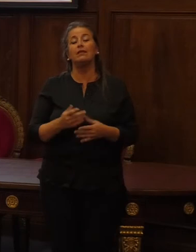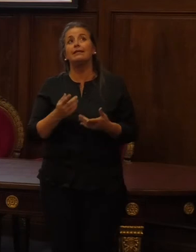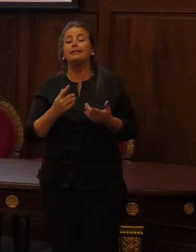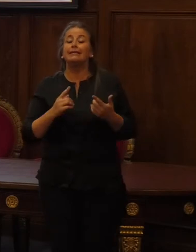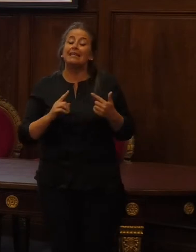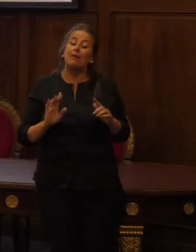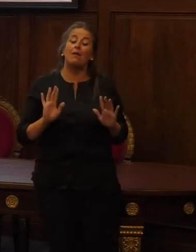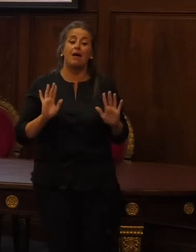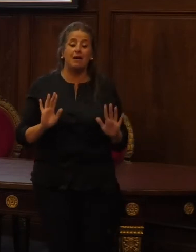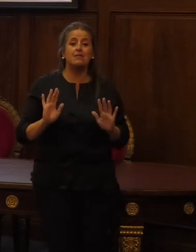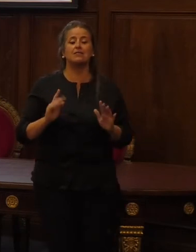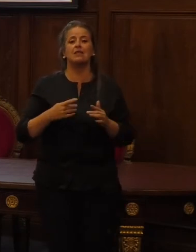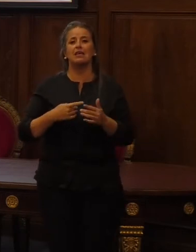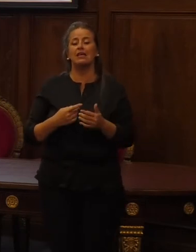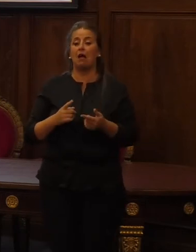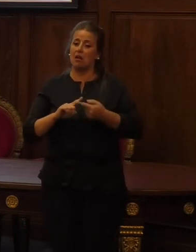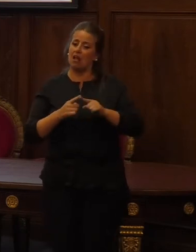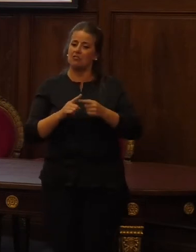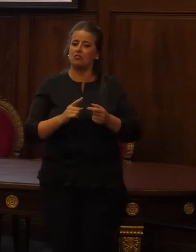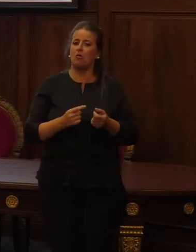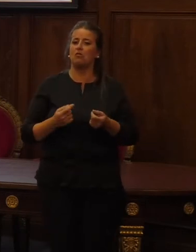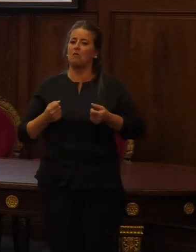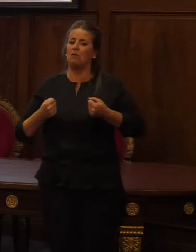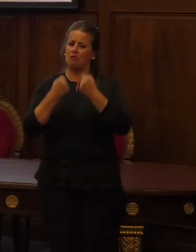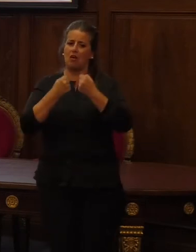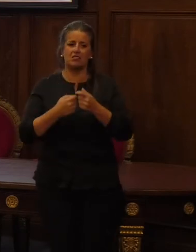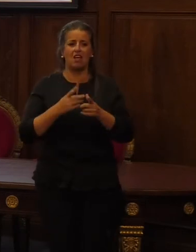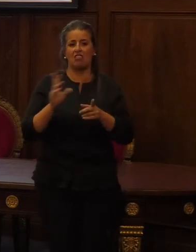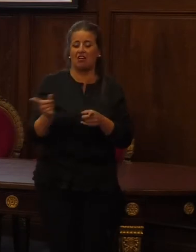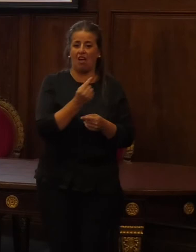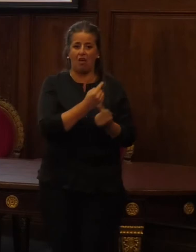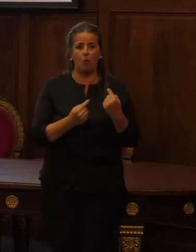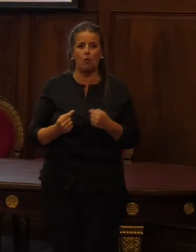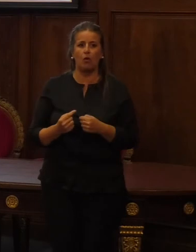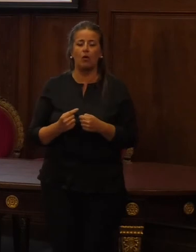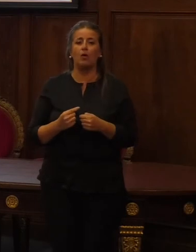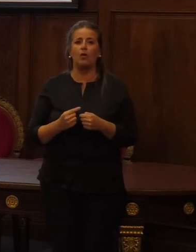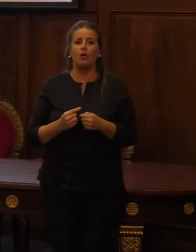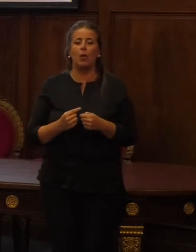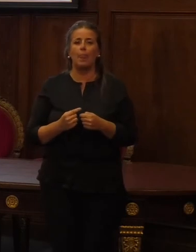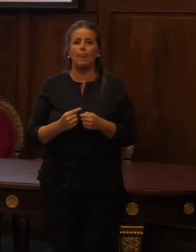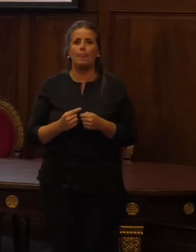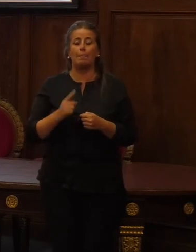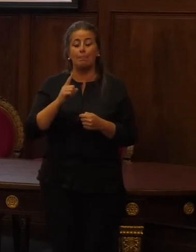Capaz era la relación de fuerzas que había. Pero esto también no es